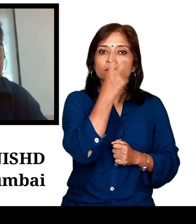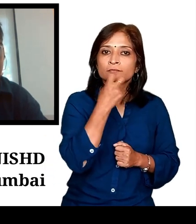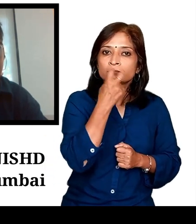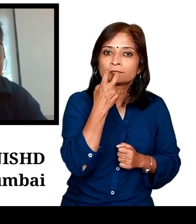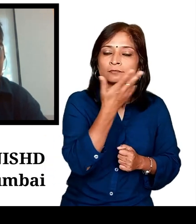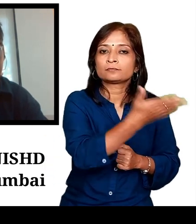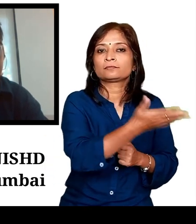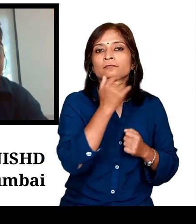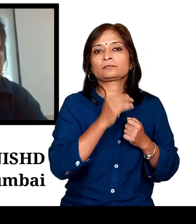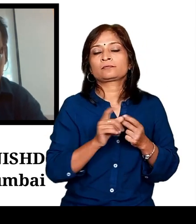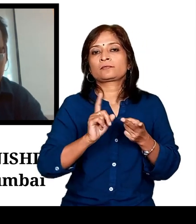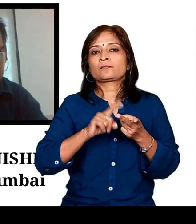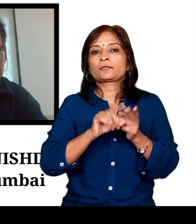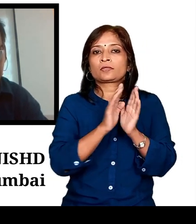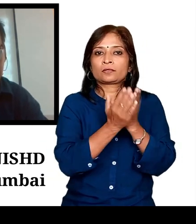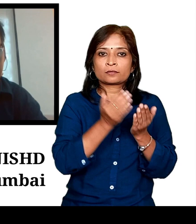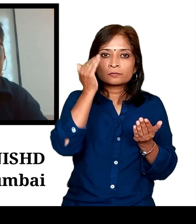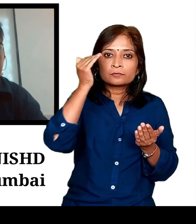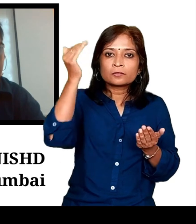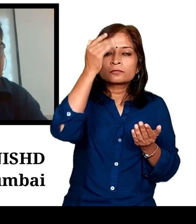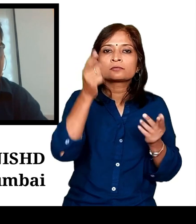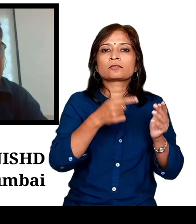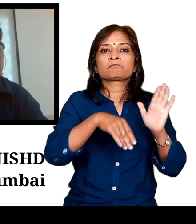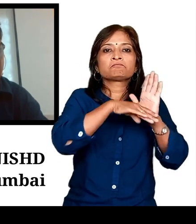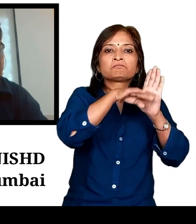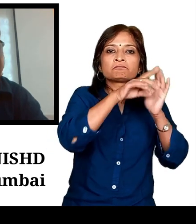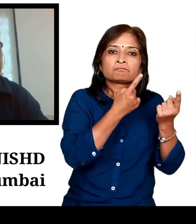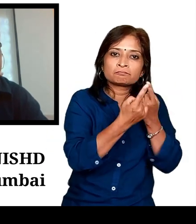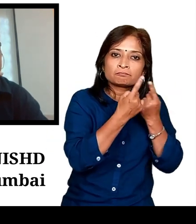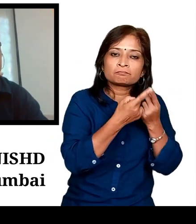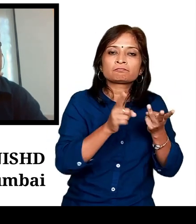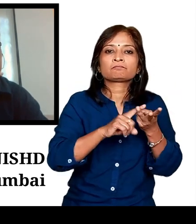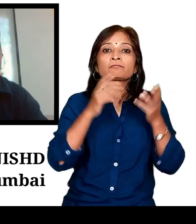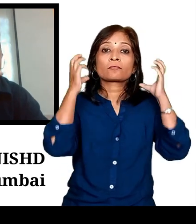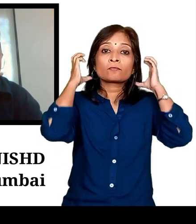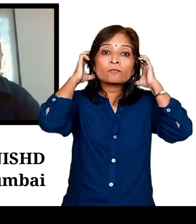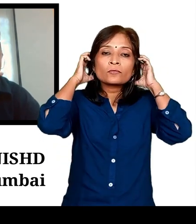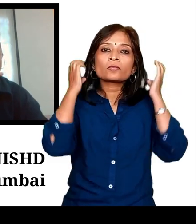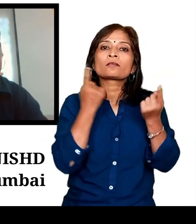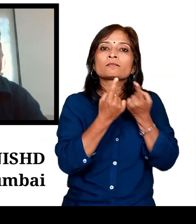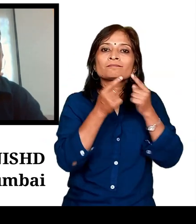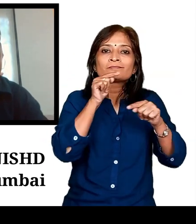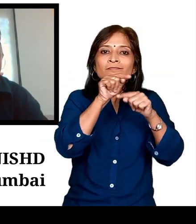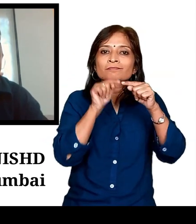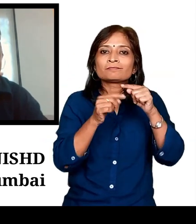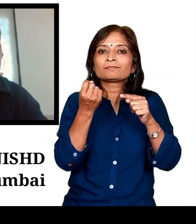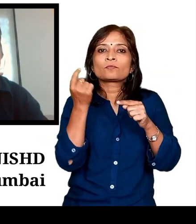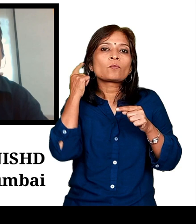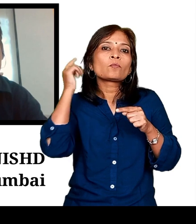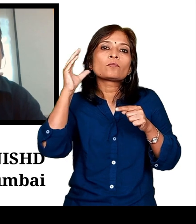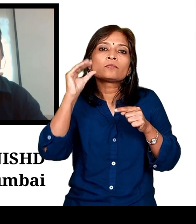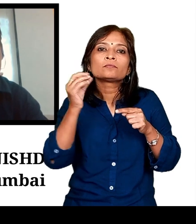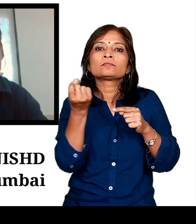बी प्रोवाइडेड इन दैट, एजुकेशनल असेसमेंट, ऑडियोमेट्री डायग्नोस्टिक सर्विसेज विल ऑल्सो बी गिवन देयर,